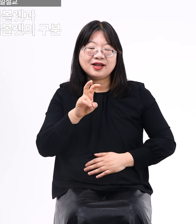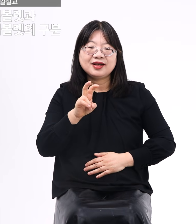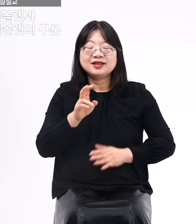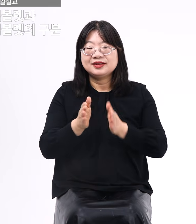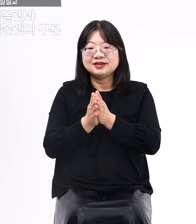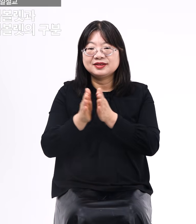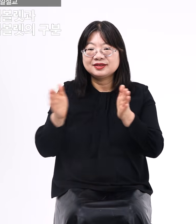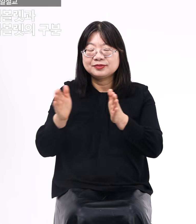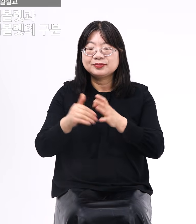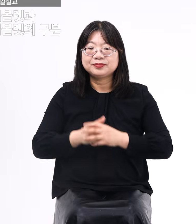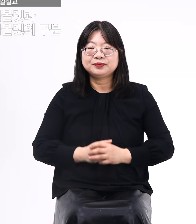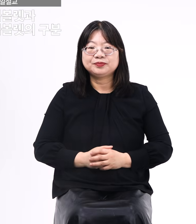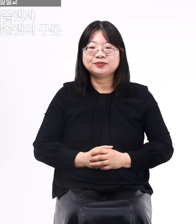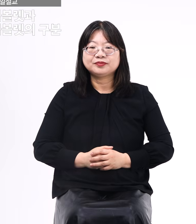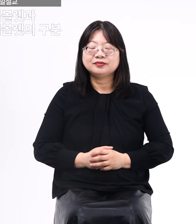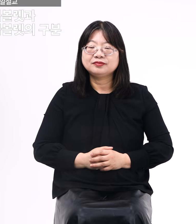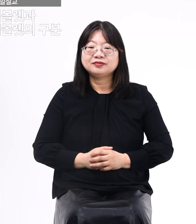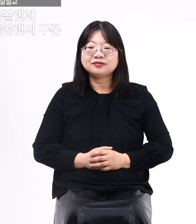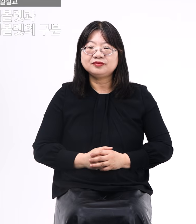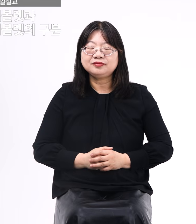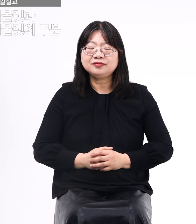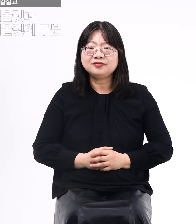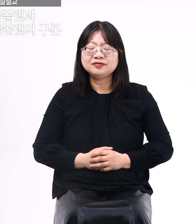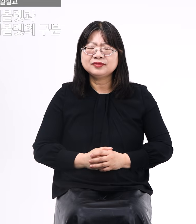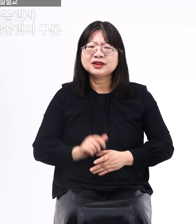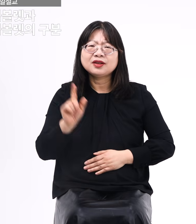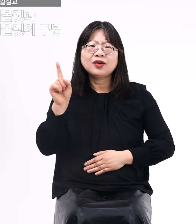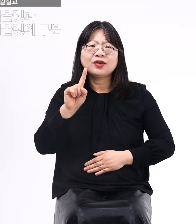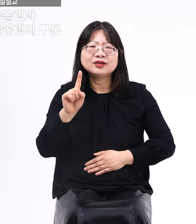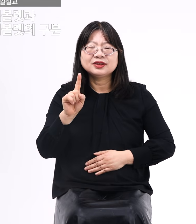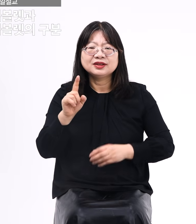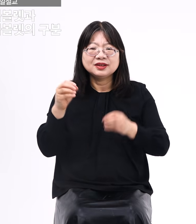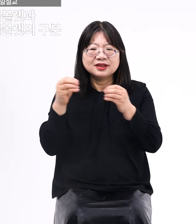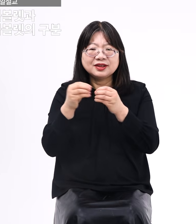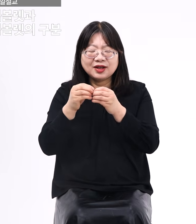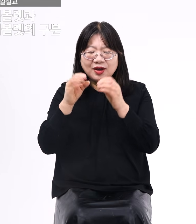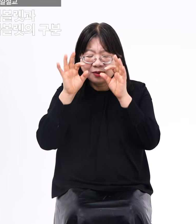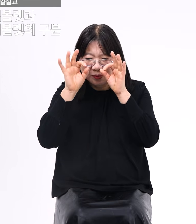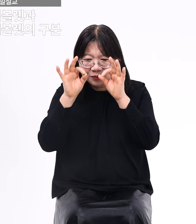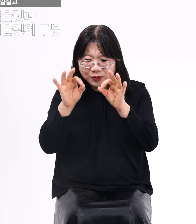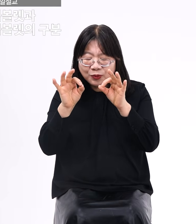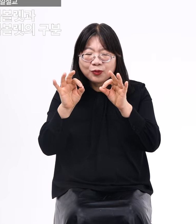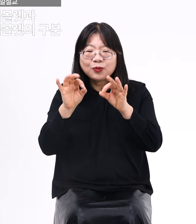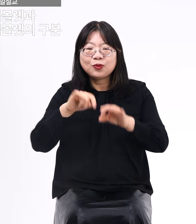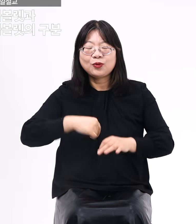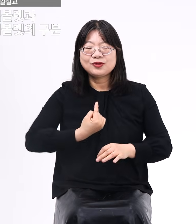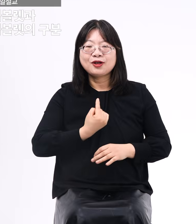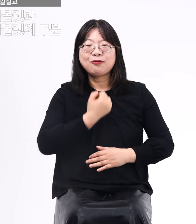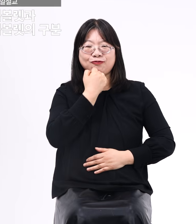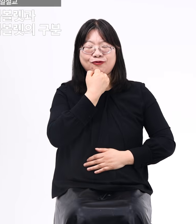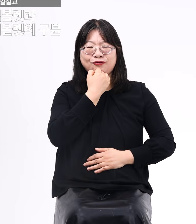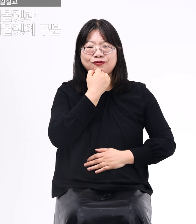시작합니다. 근데 어느 대목에서 제가 혼자 빵 터졌어요.